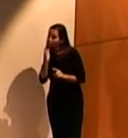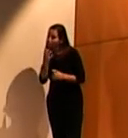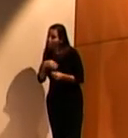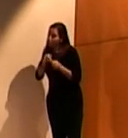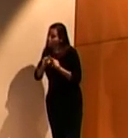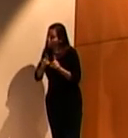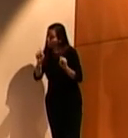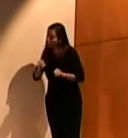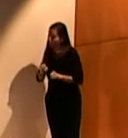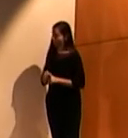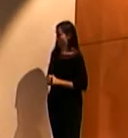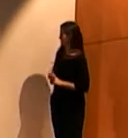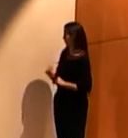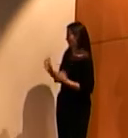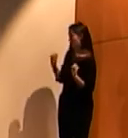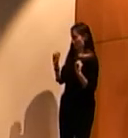faire.